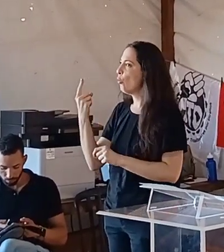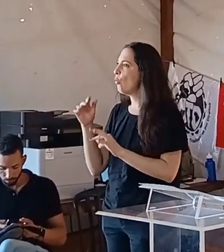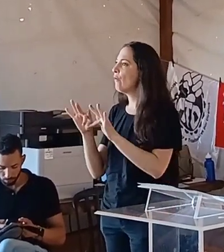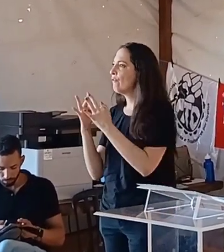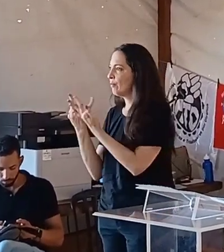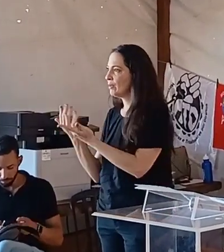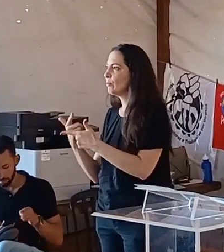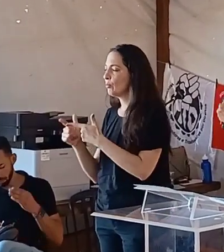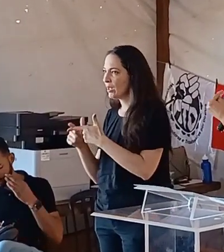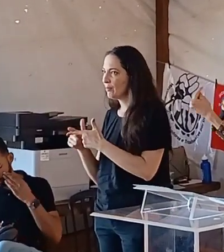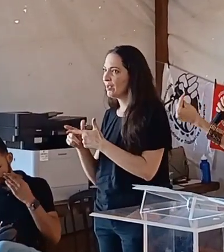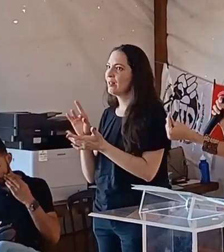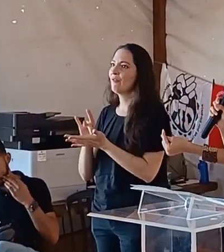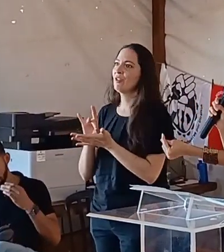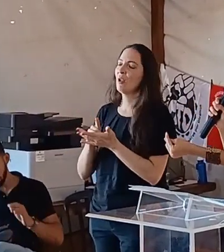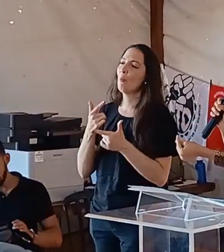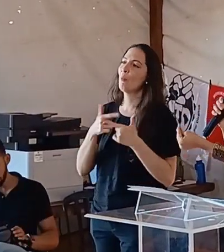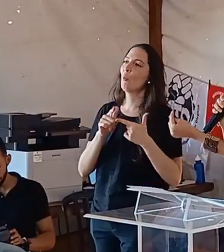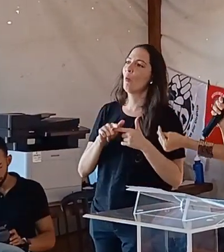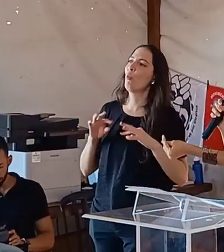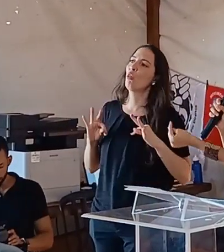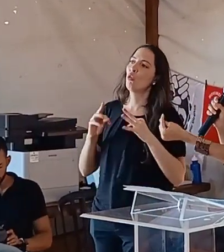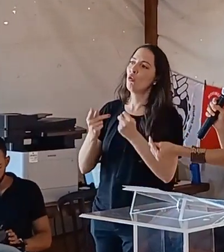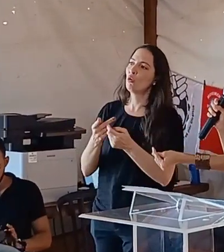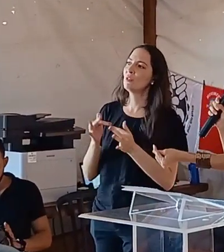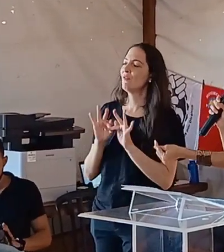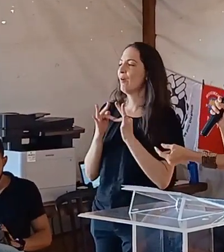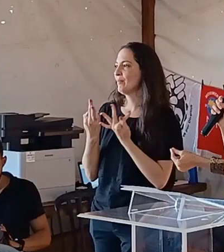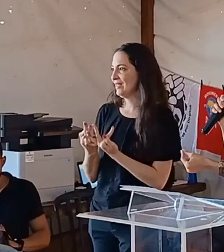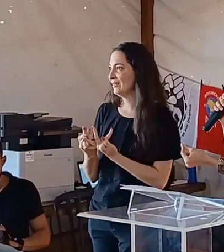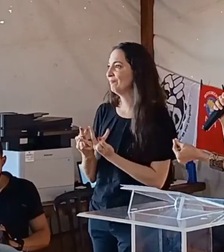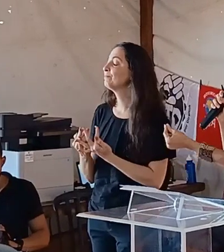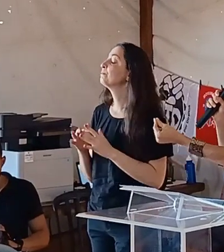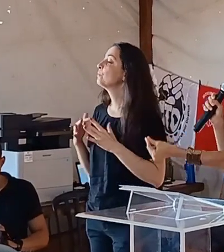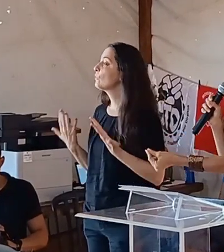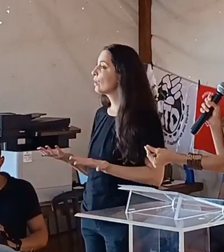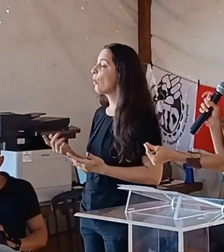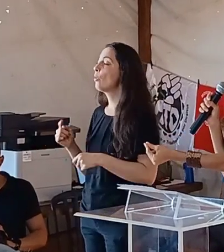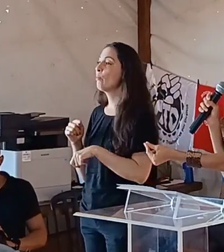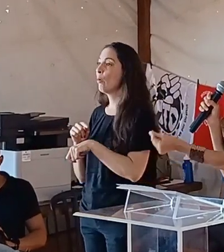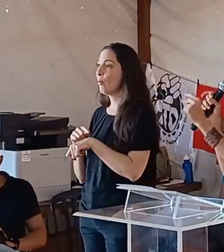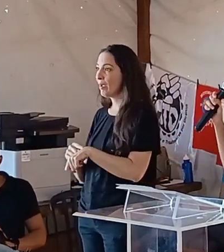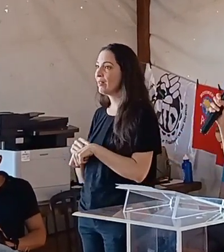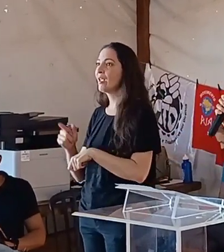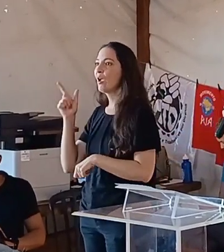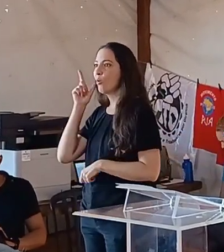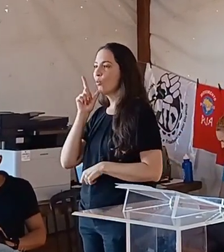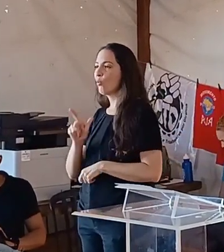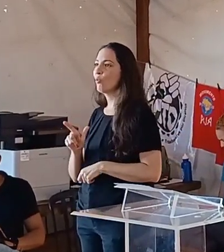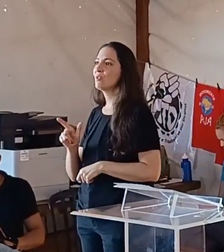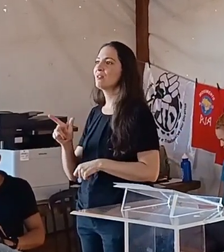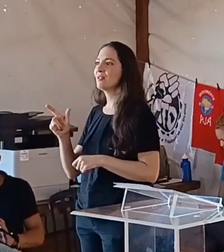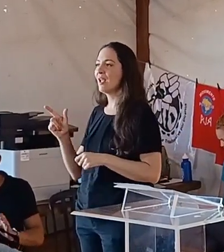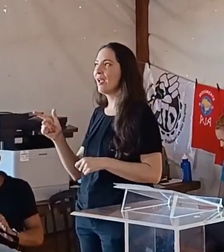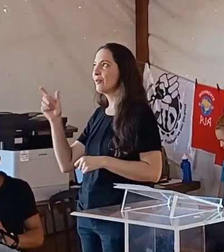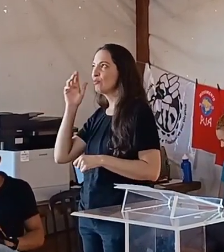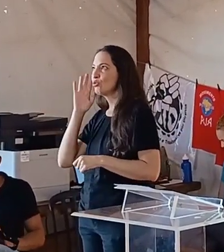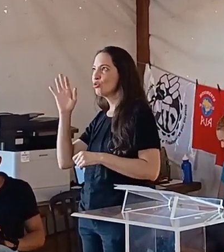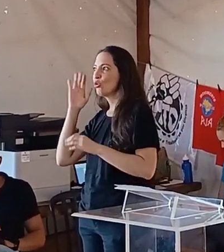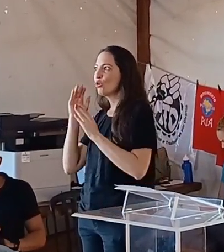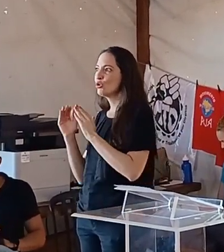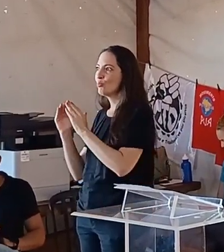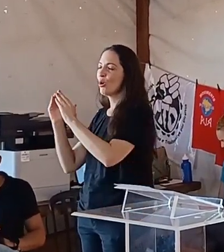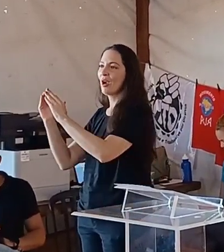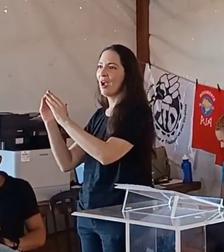todas. E que quando o sonho da moradia ele é conquistado, a luta popular não